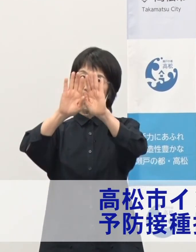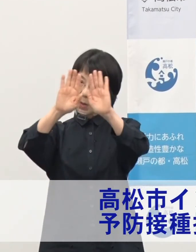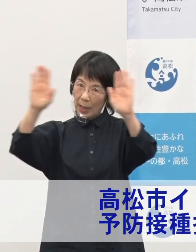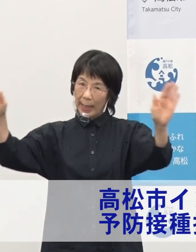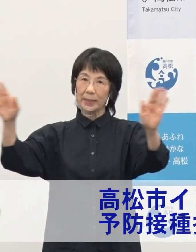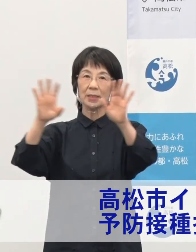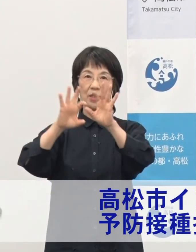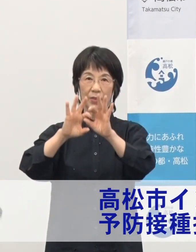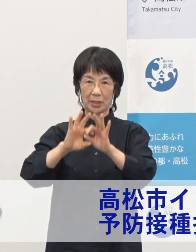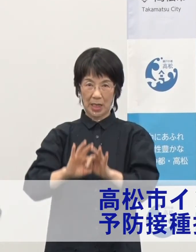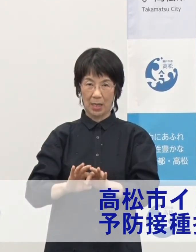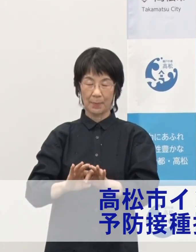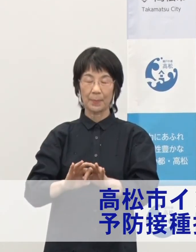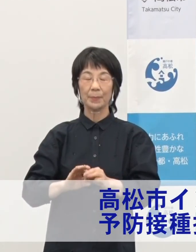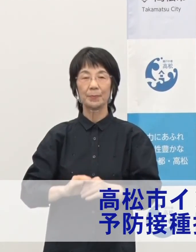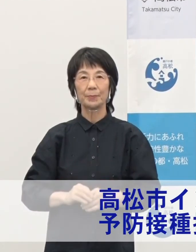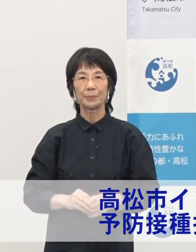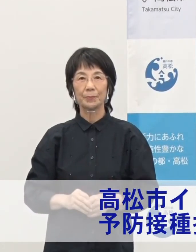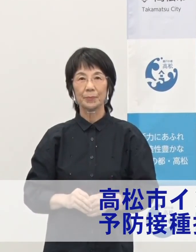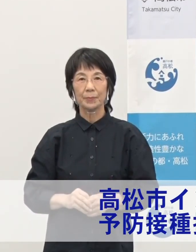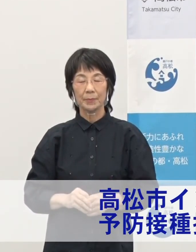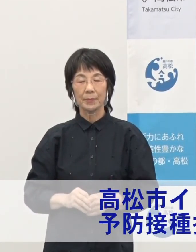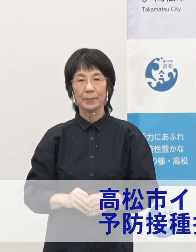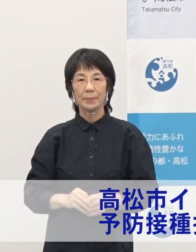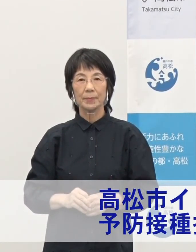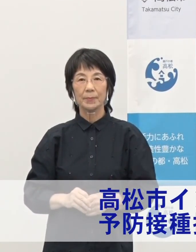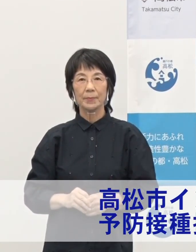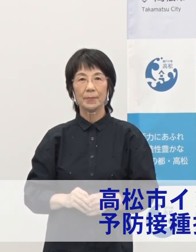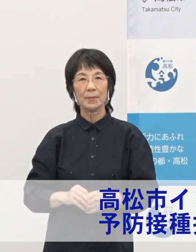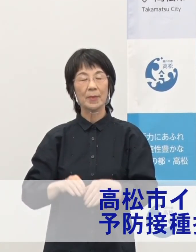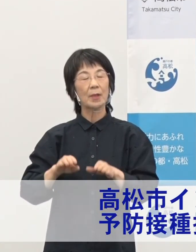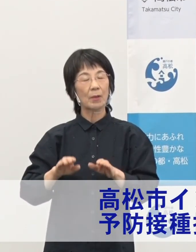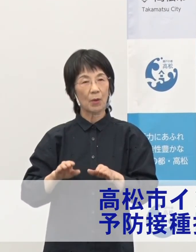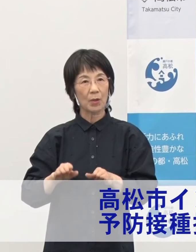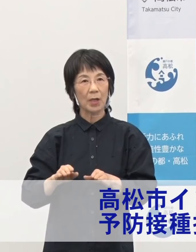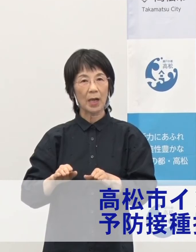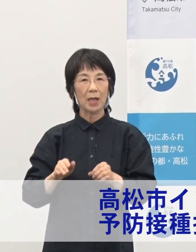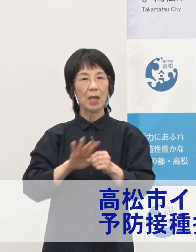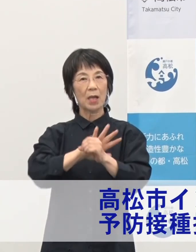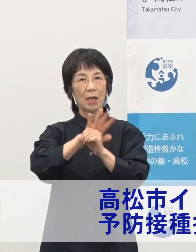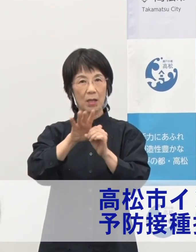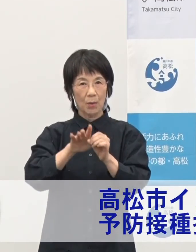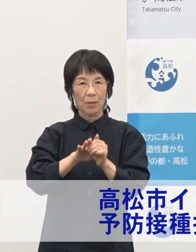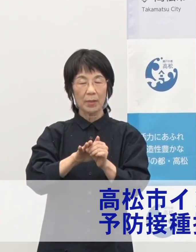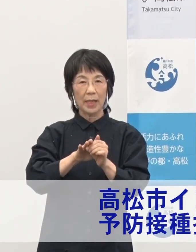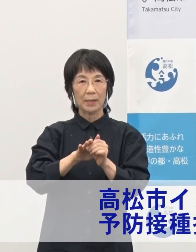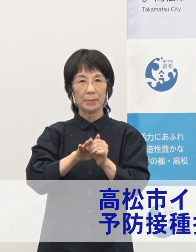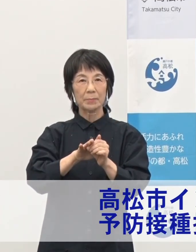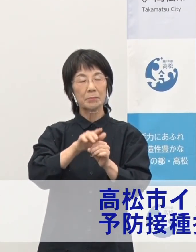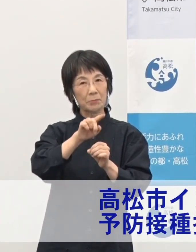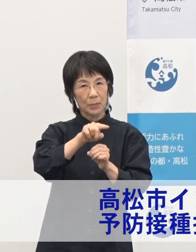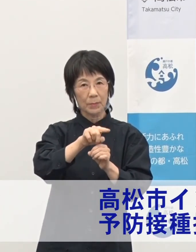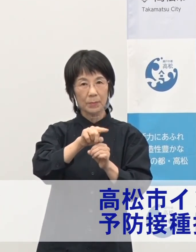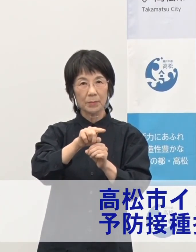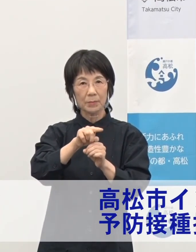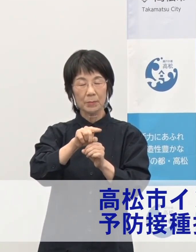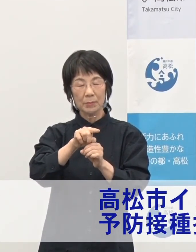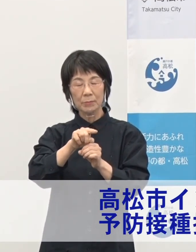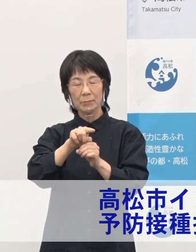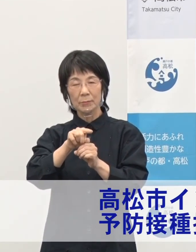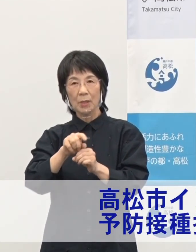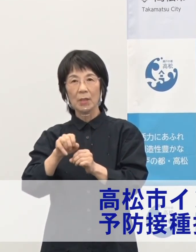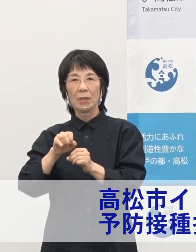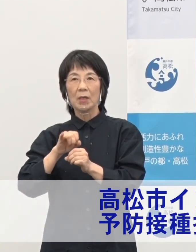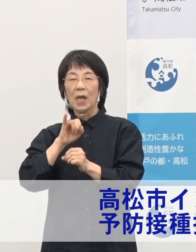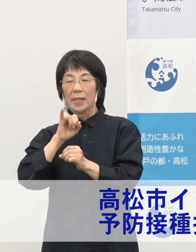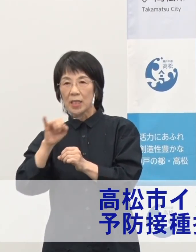ございます5節通り今回の新型コロナウイルス感染症とこの秋冬になり